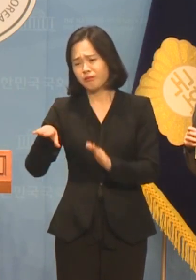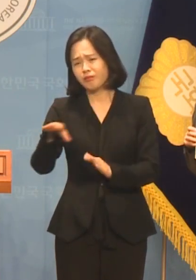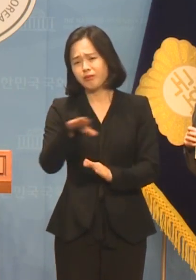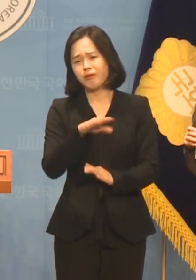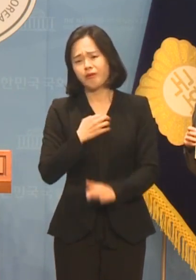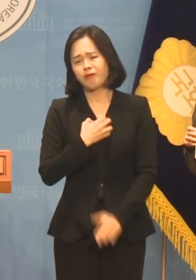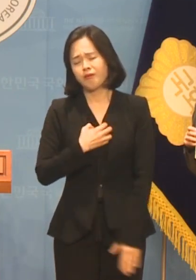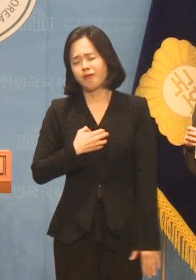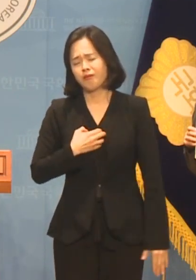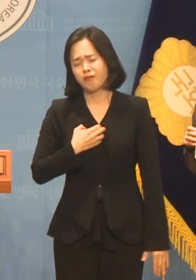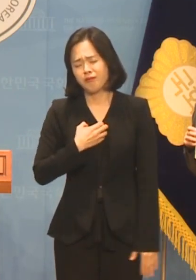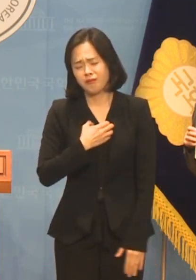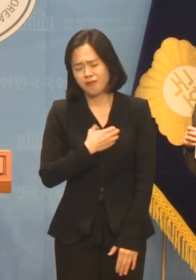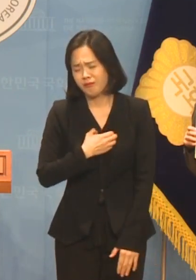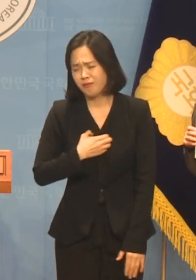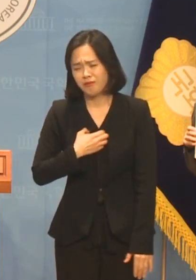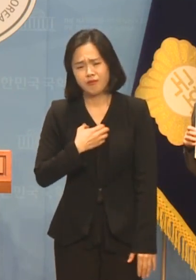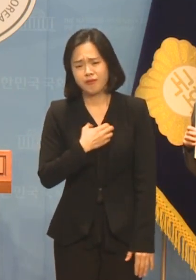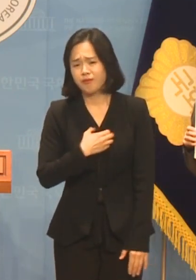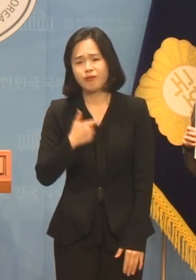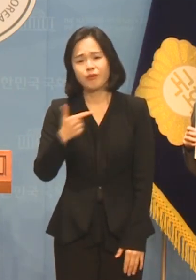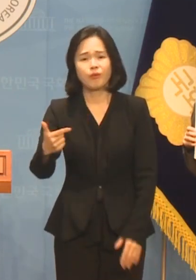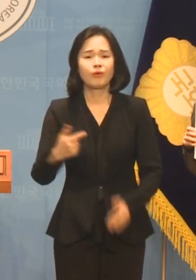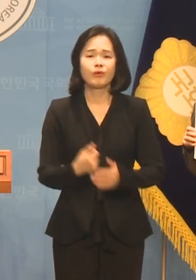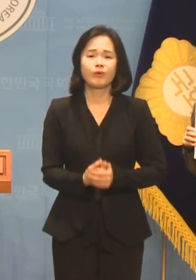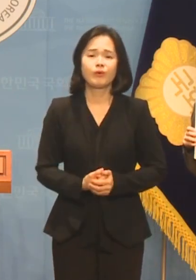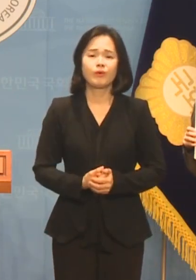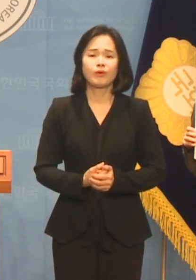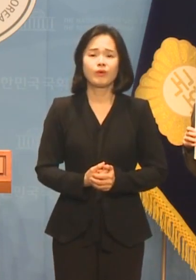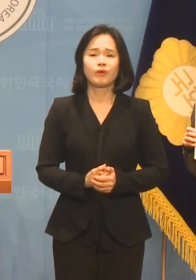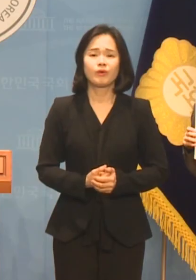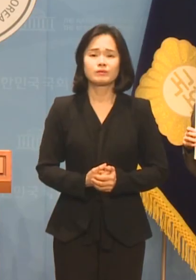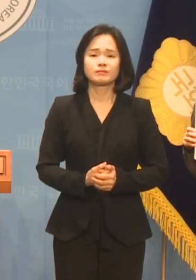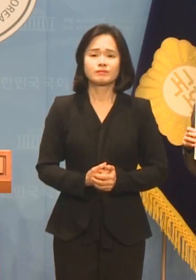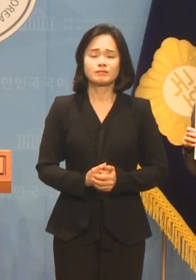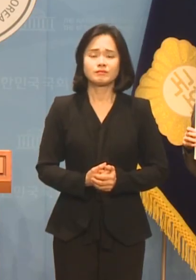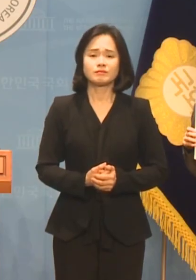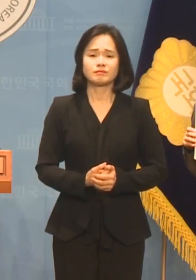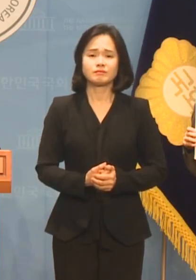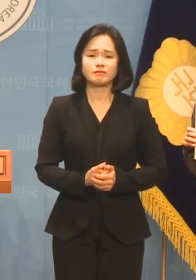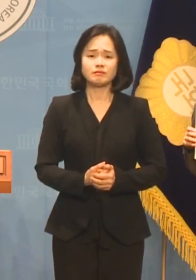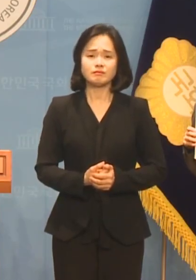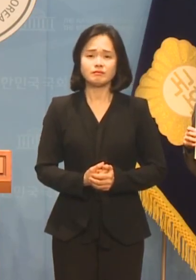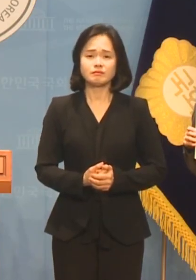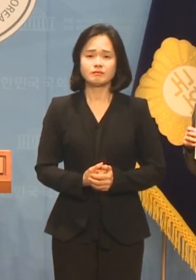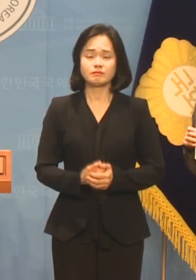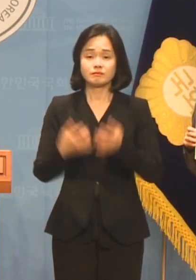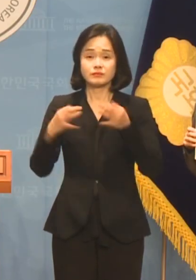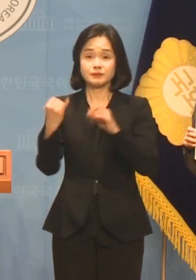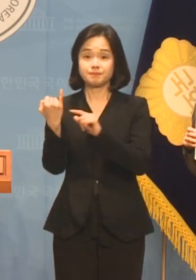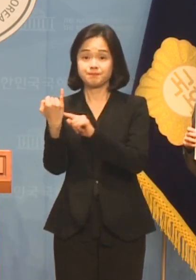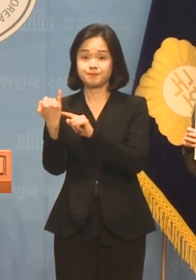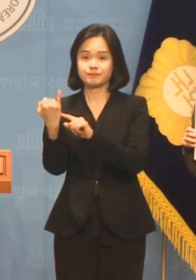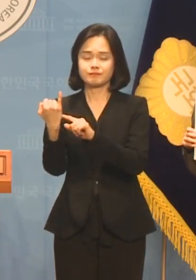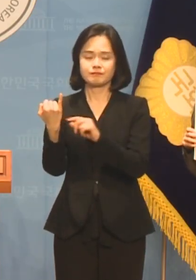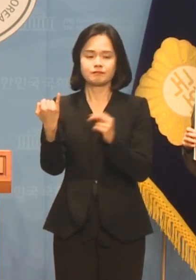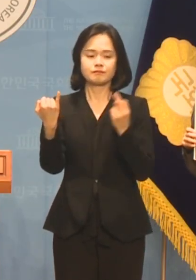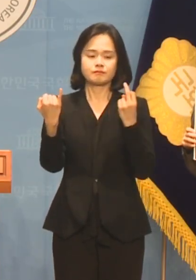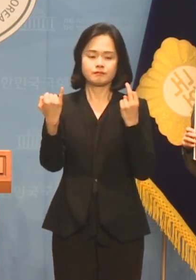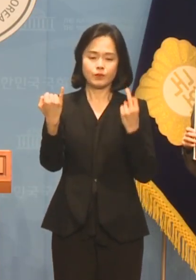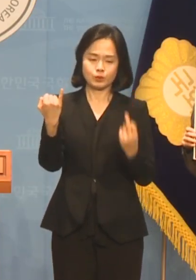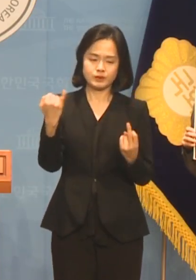범인인가 그리고 동생을 보호해야 되는 것 아닌가라고 하는 상황 속에서 시작된 이 사건. 그러나 그